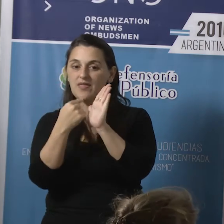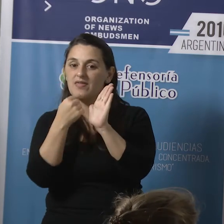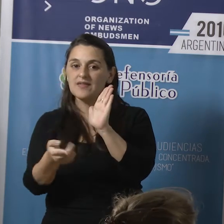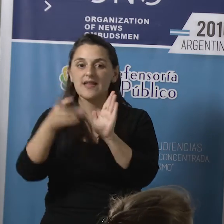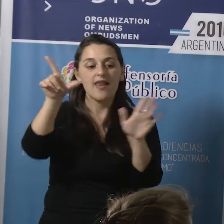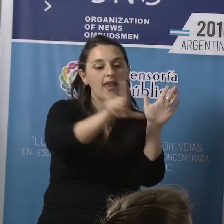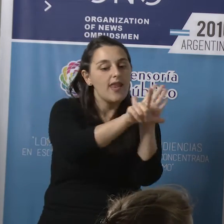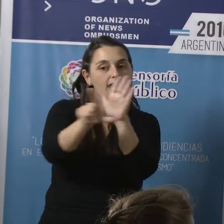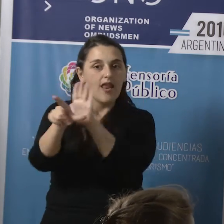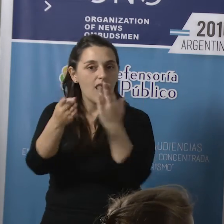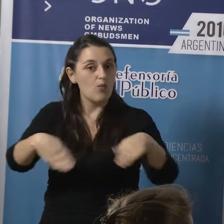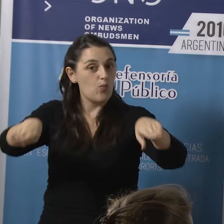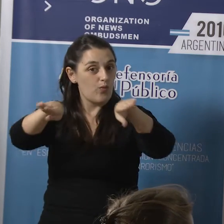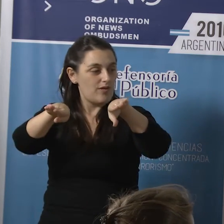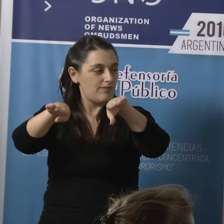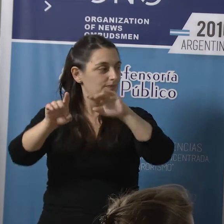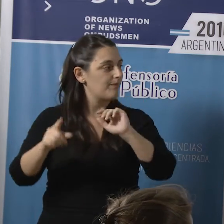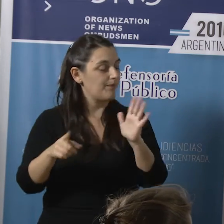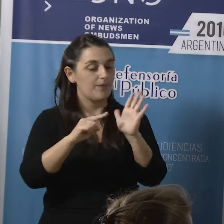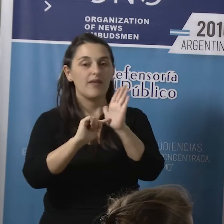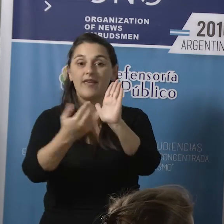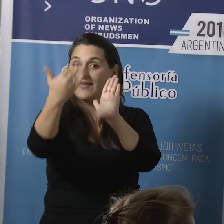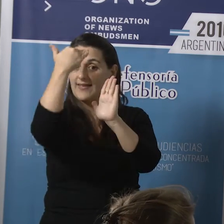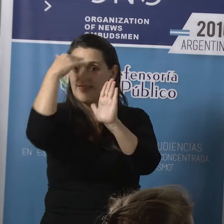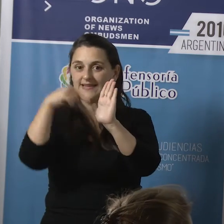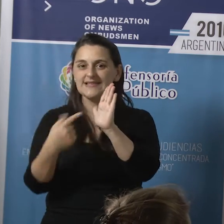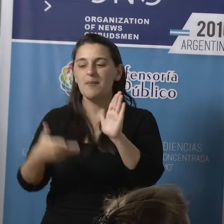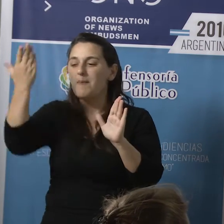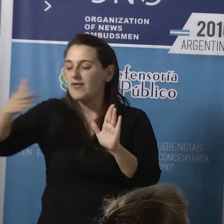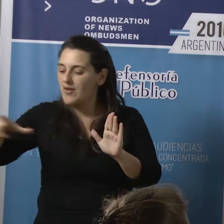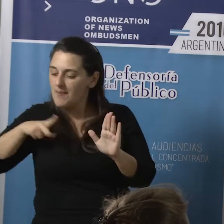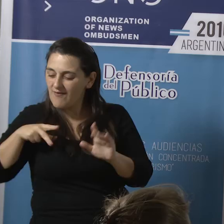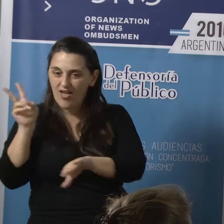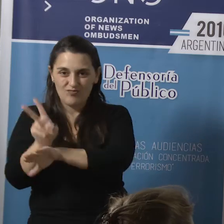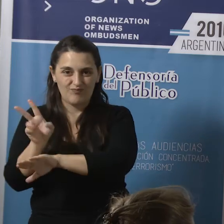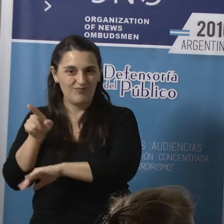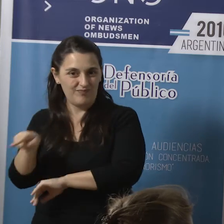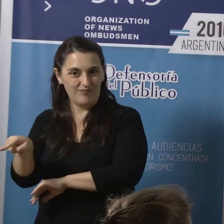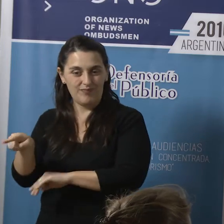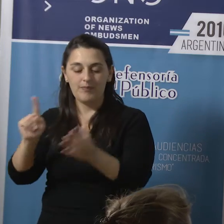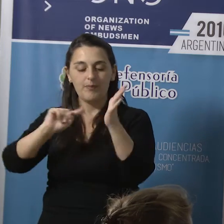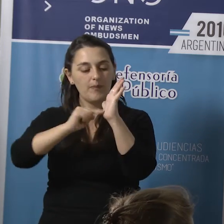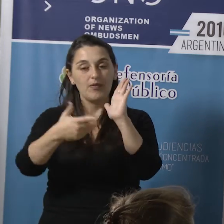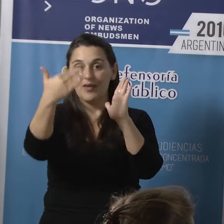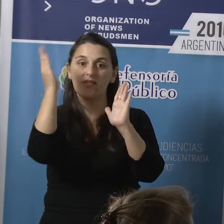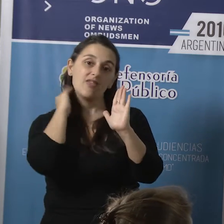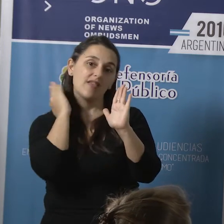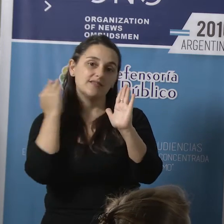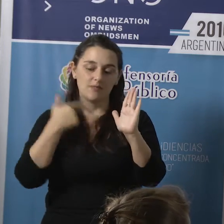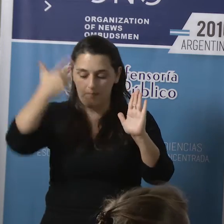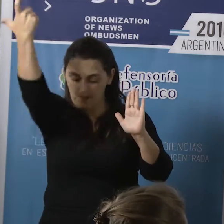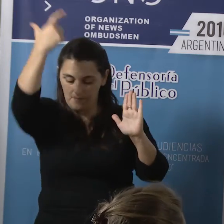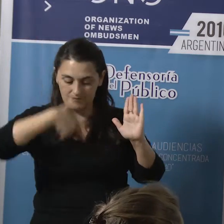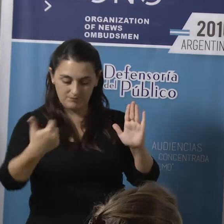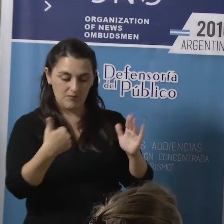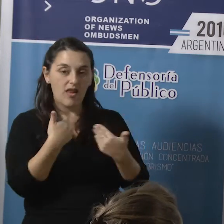la ley y las autoridades, por ejemplo, el 15, el derecho a la intimidad, el 16, el libre desarrollo de la